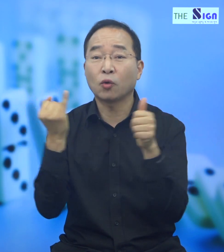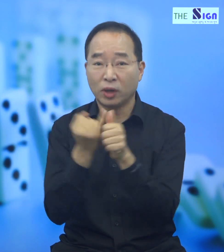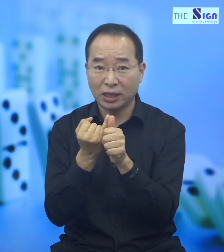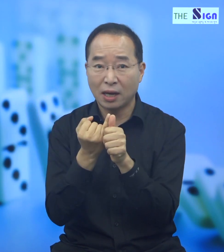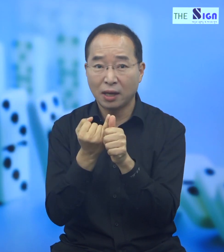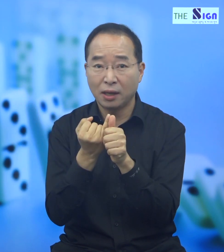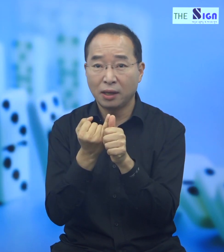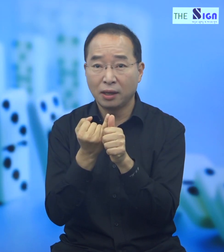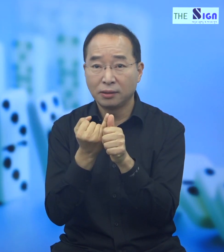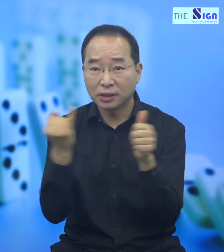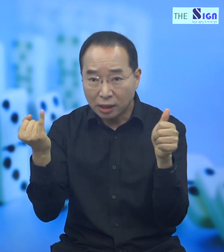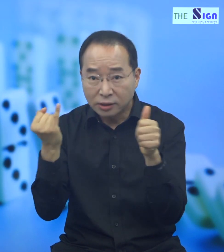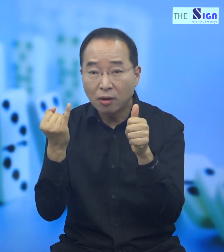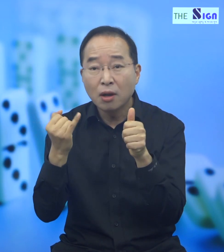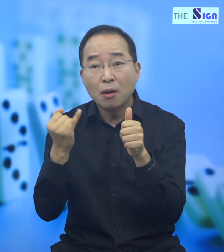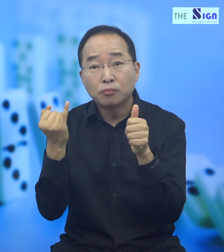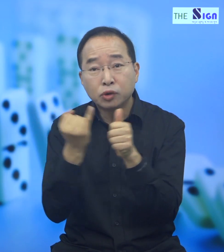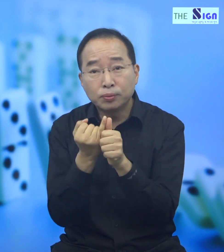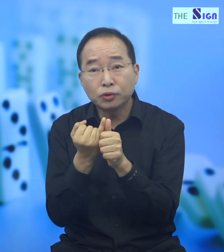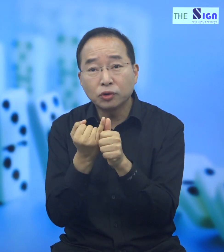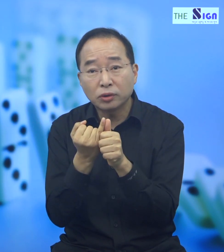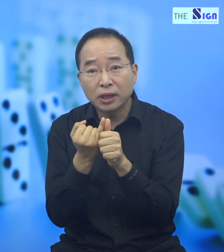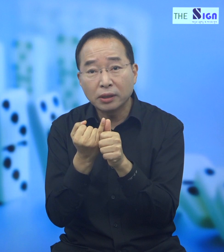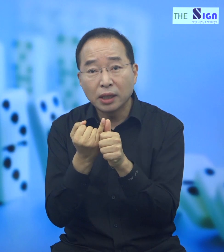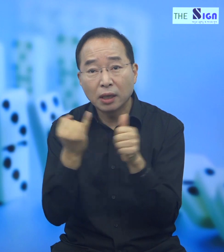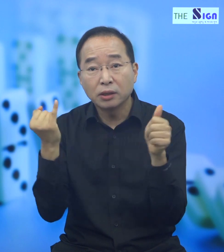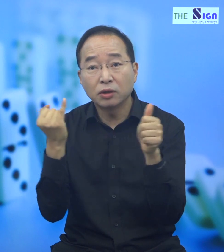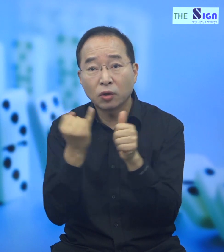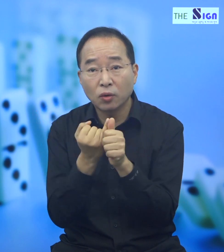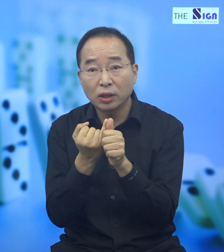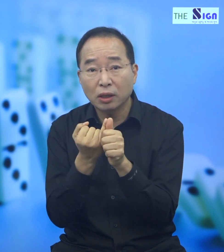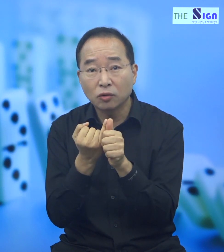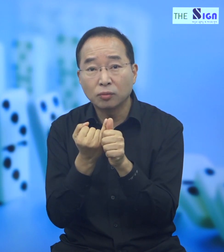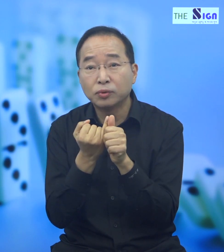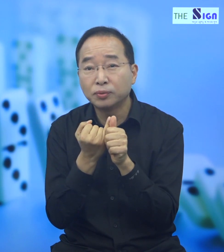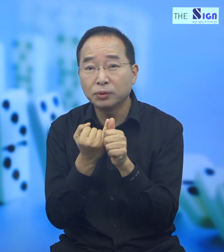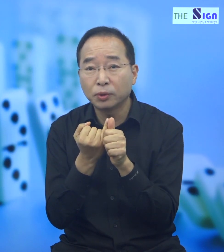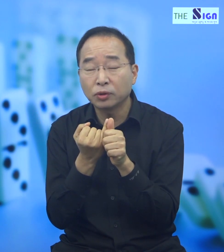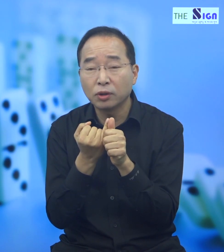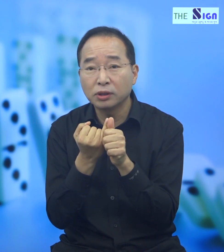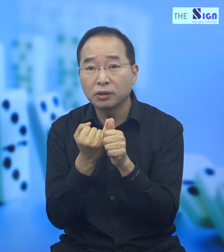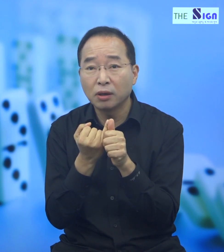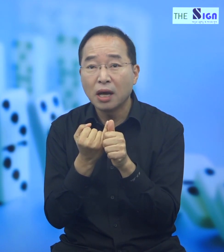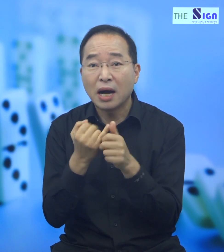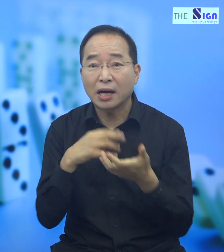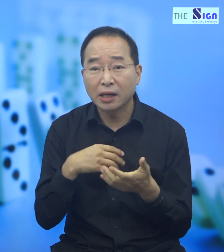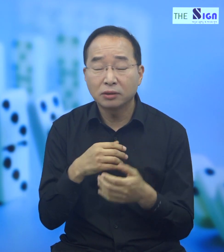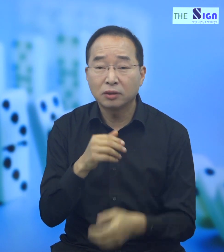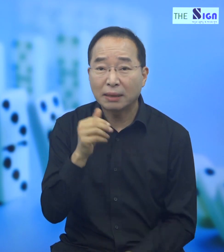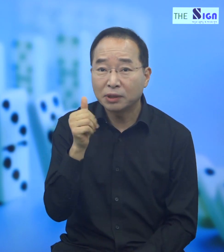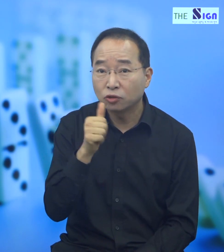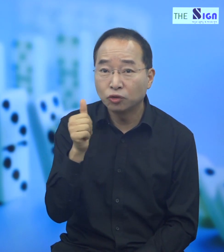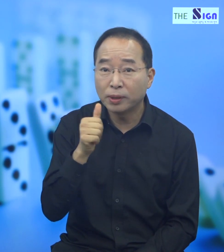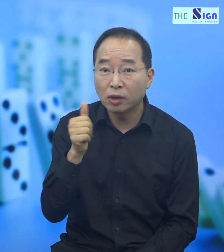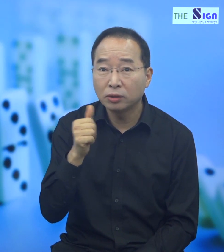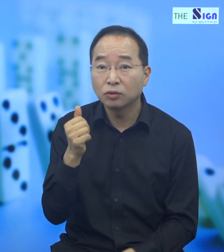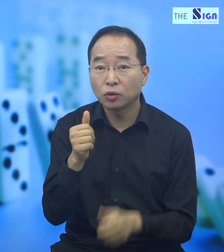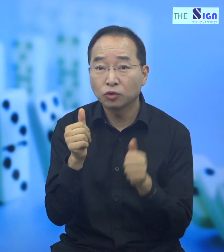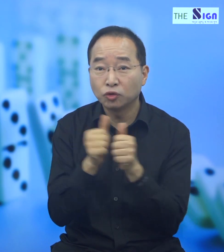결혼하다. 자, 그래서 부부는 어떻게 하냐? 이건 결혼하다고 부부는 보통 여기서 아까 여기서 남자 2번 또